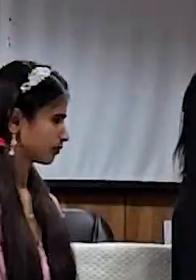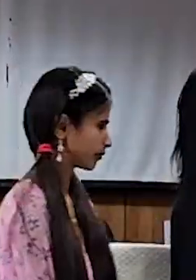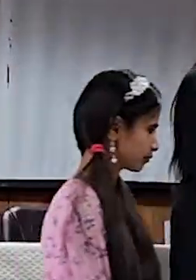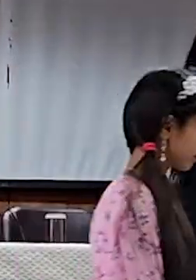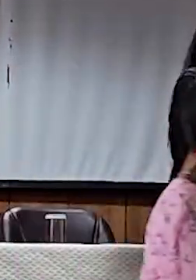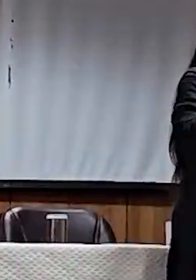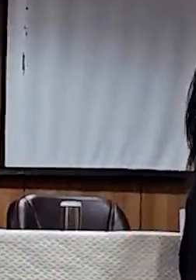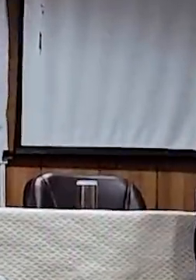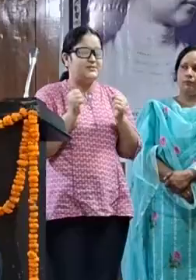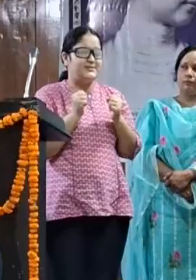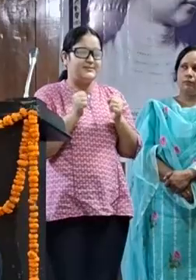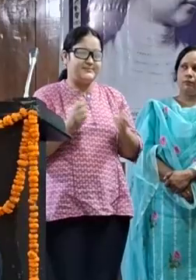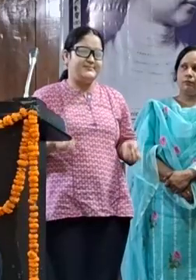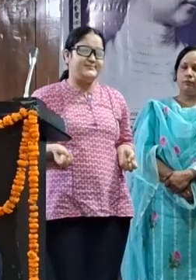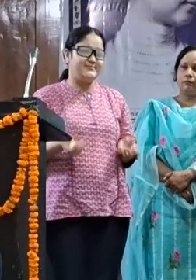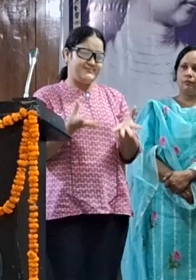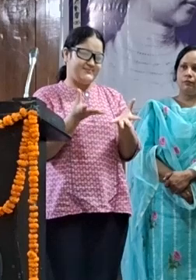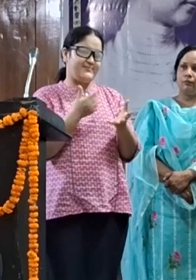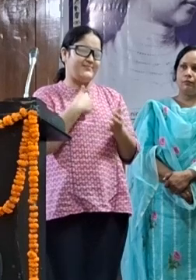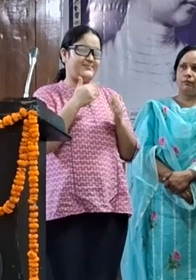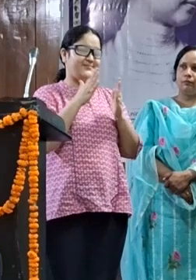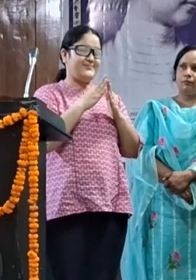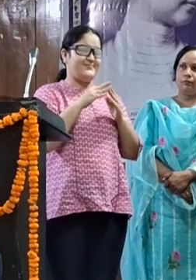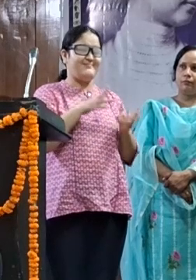थैंक यू वेरी मच एवरीबॉडी।